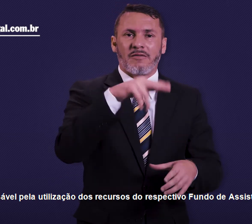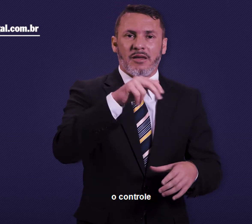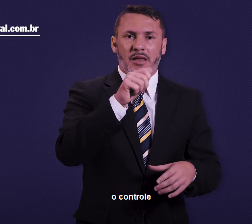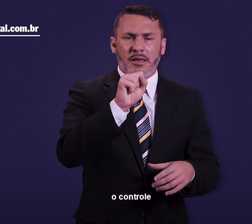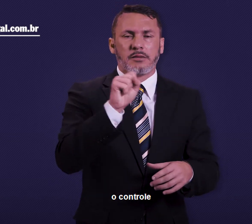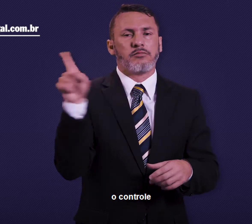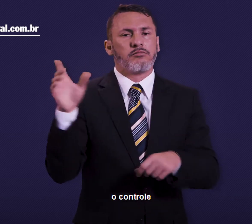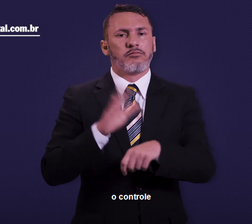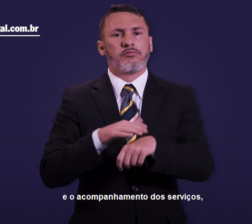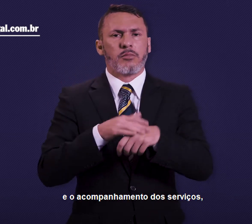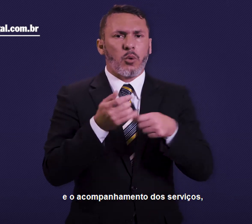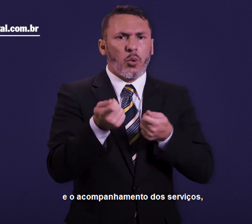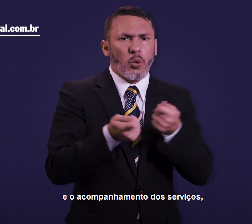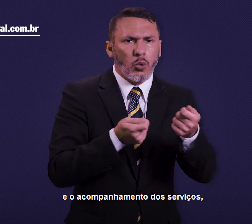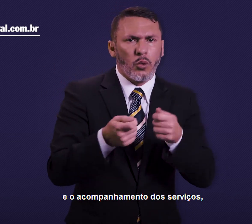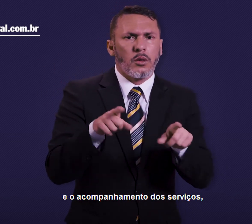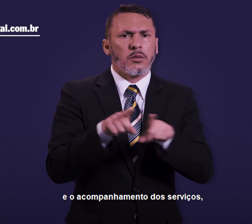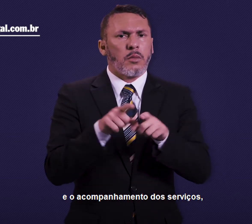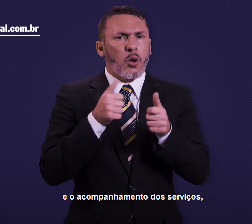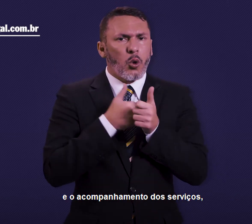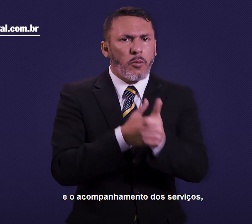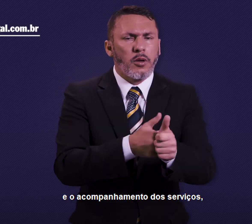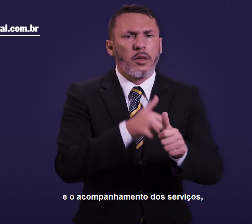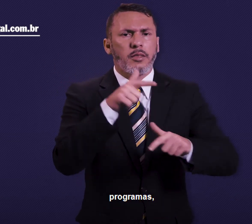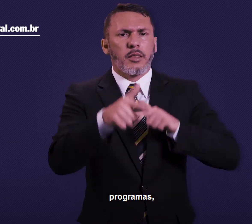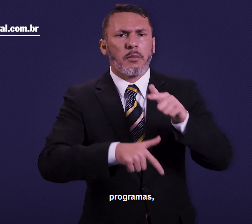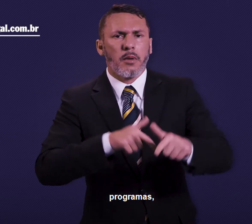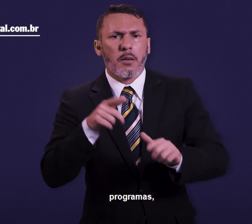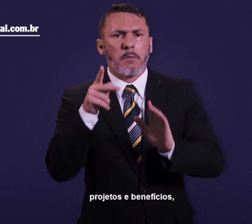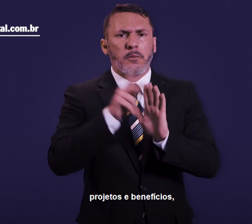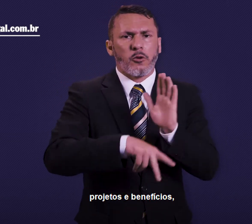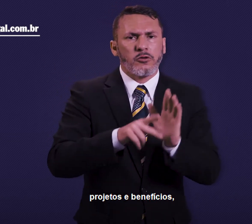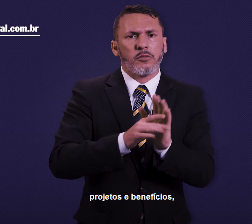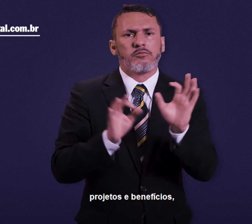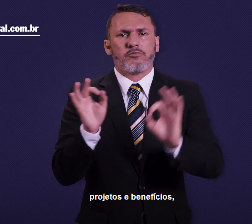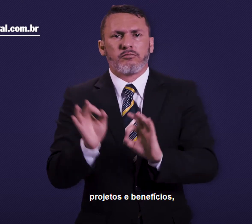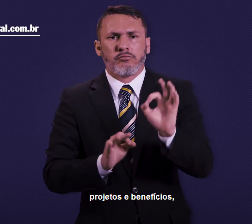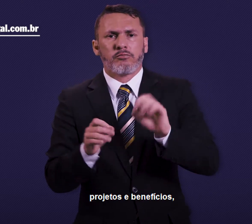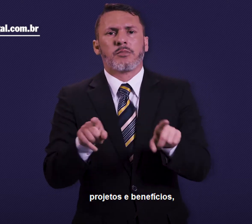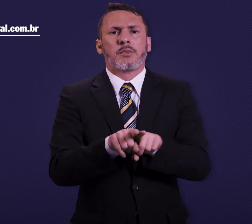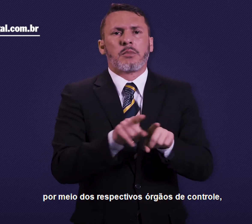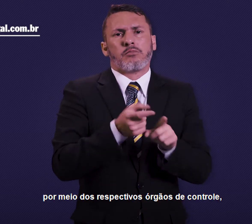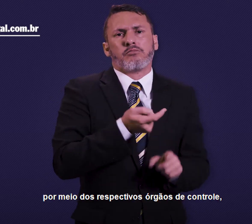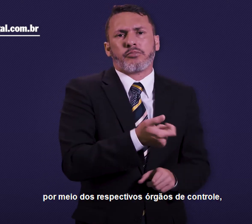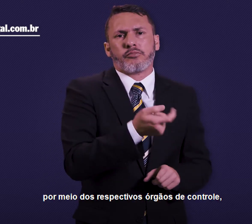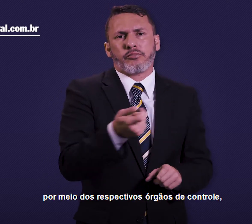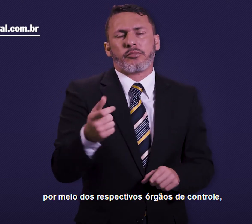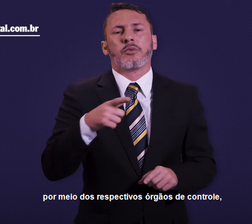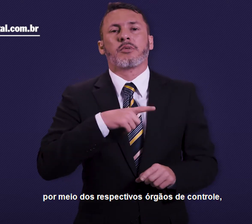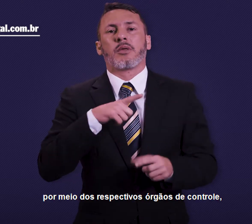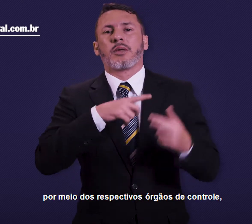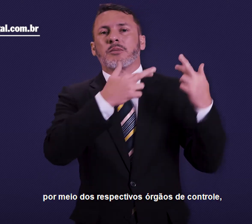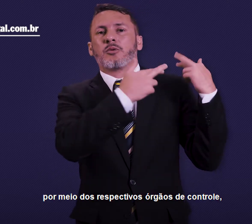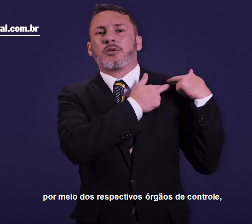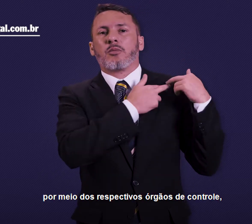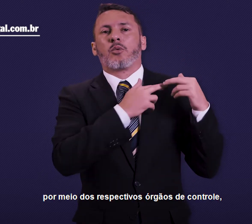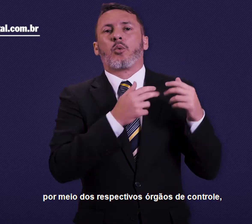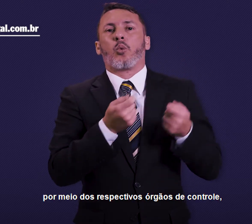o controle e o acompanhamento dos serviços, programas, projetos e benefícios por meio dos respectivos órgãos de